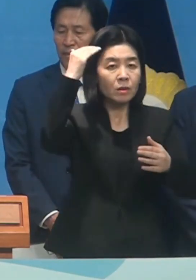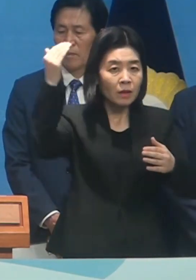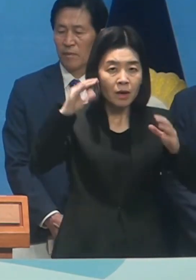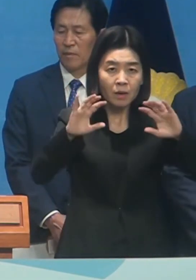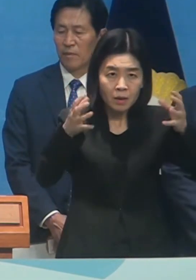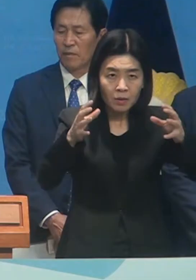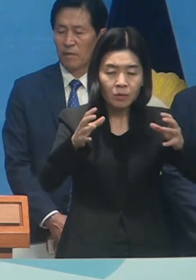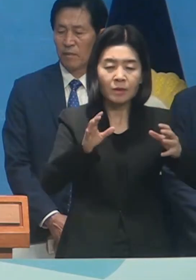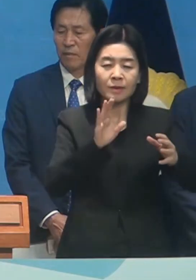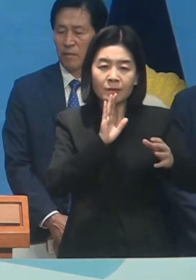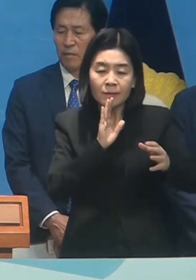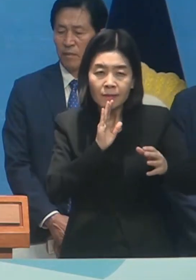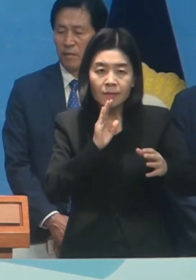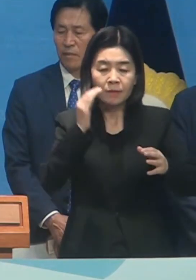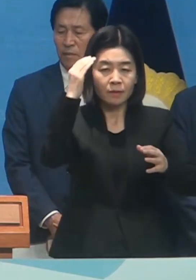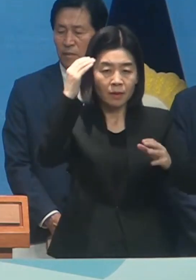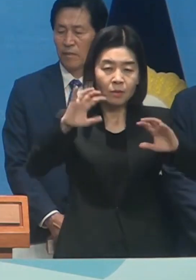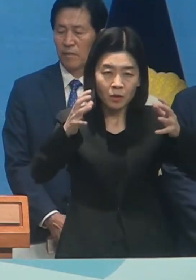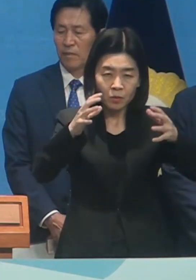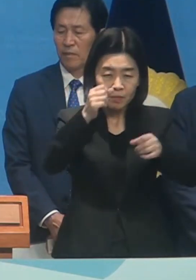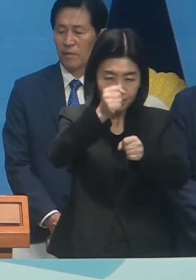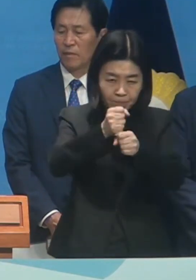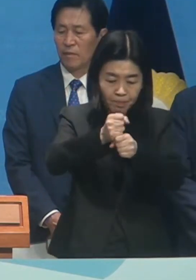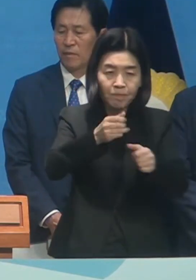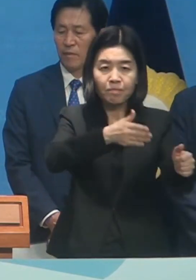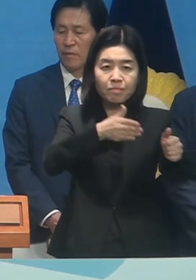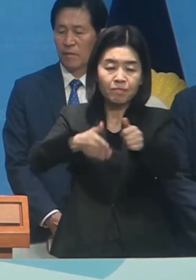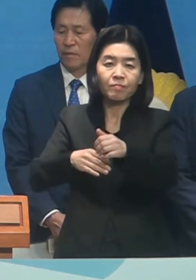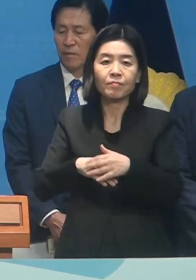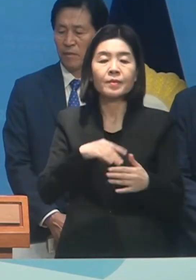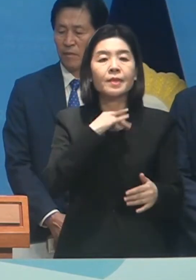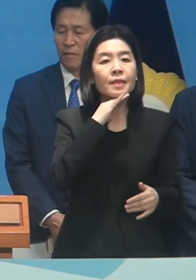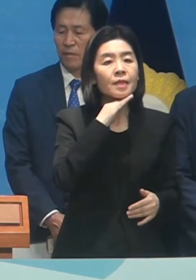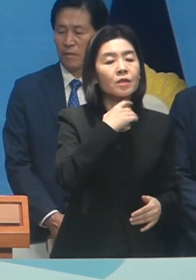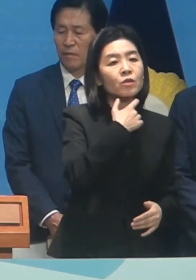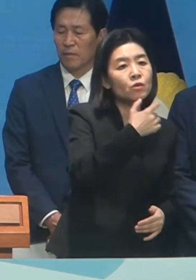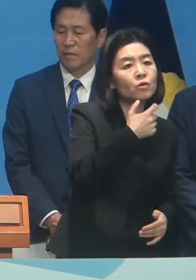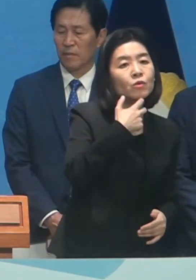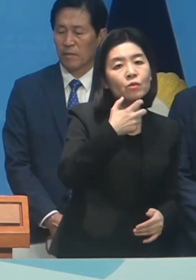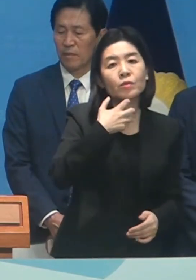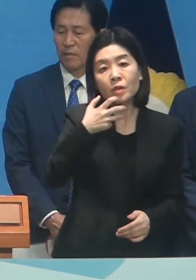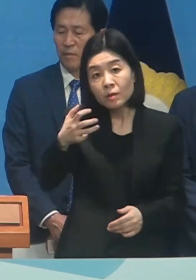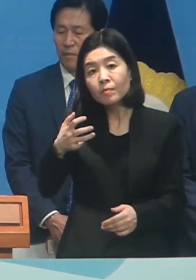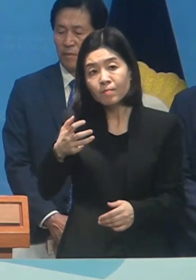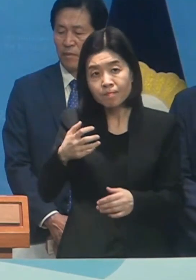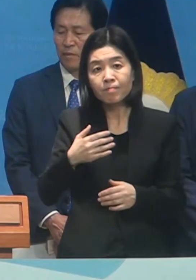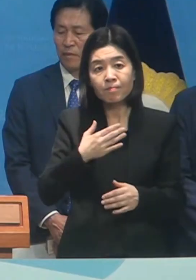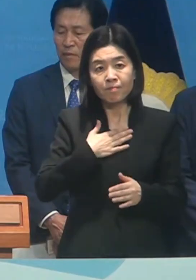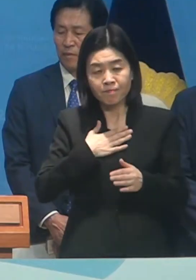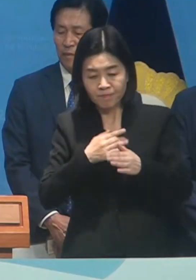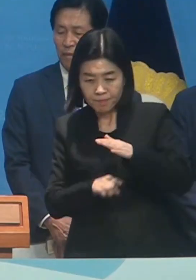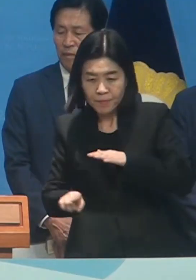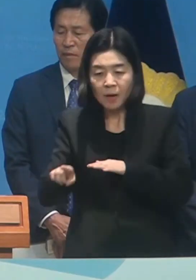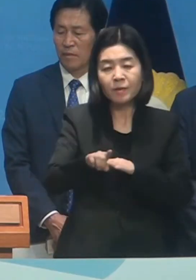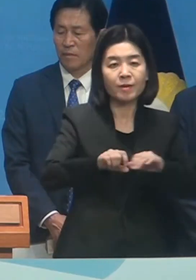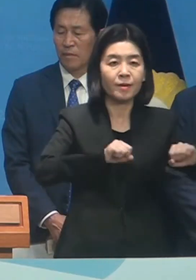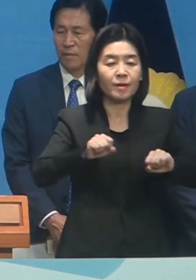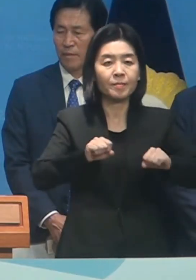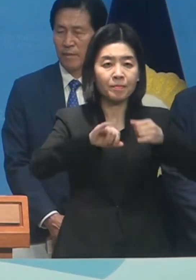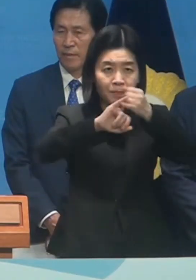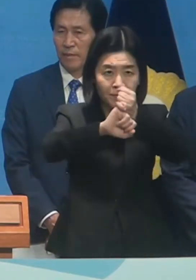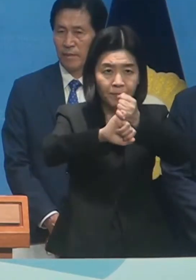대한민국을 만들어야겠습니다. 우리 60, 70, 80 세대는 앞장서도록 하겠습니다.